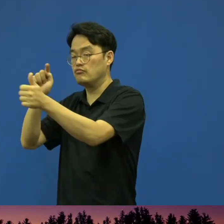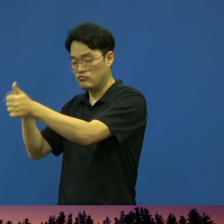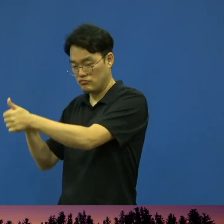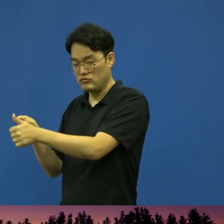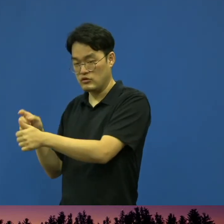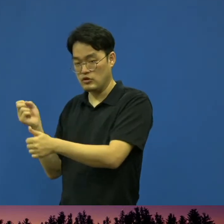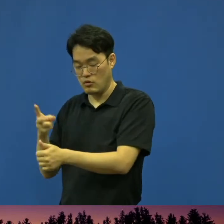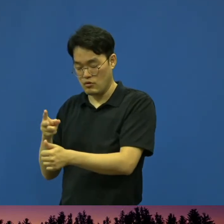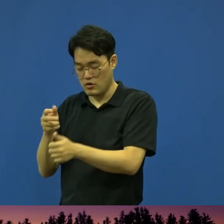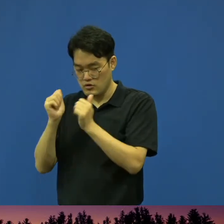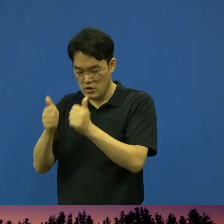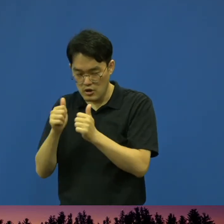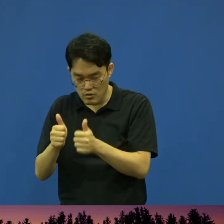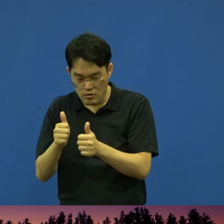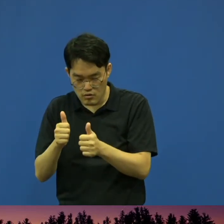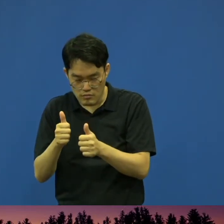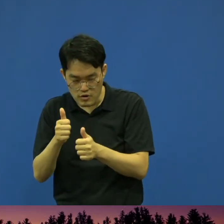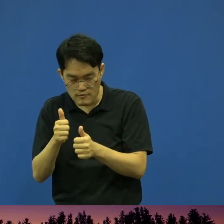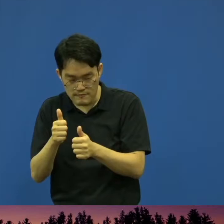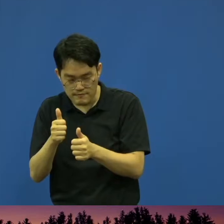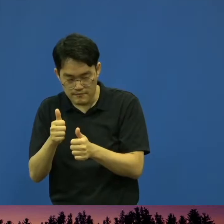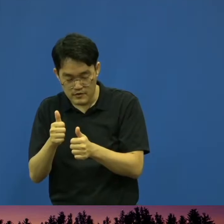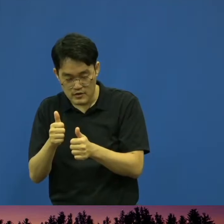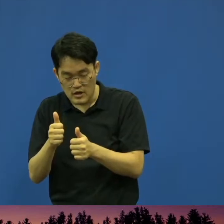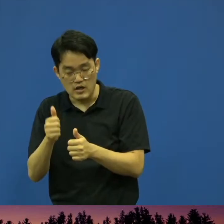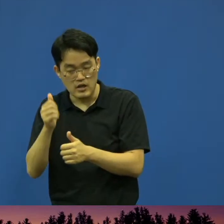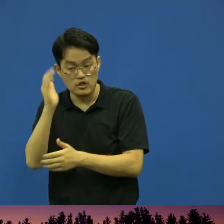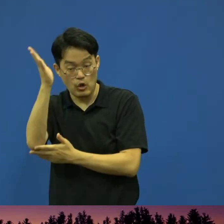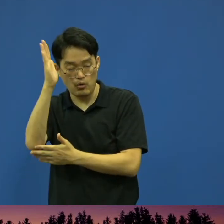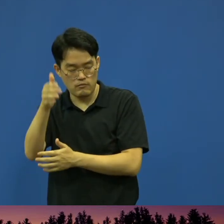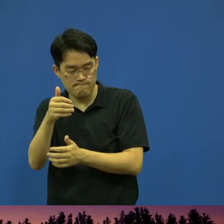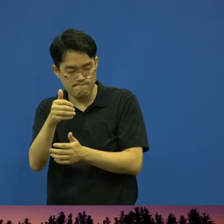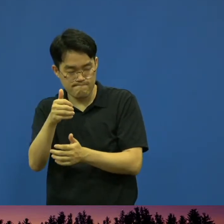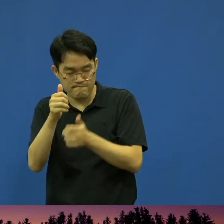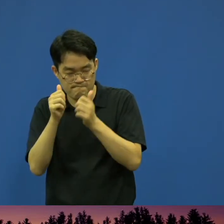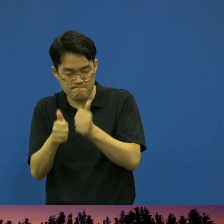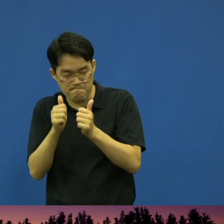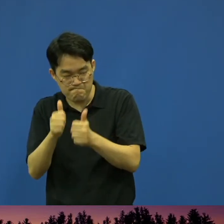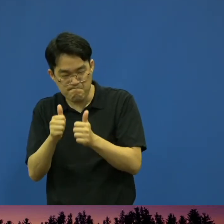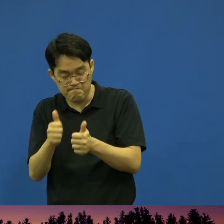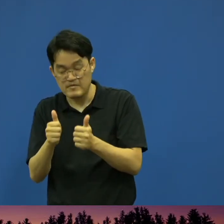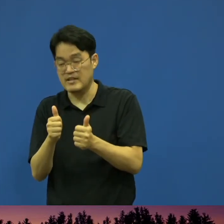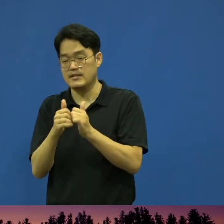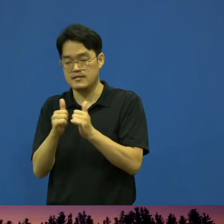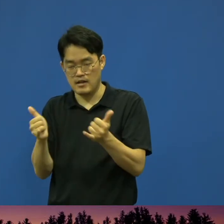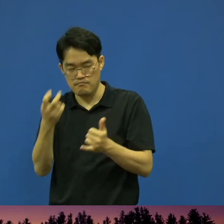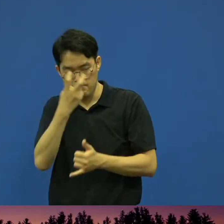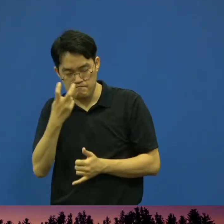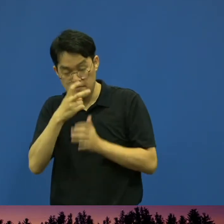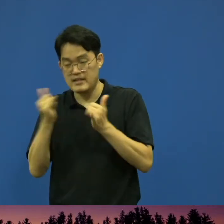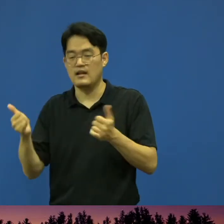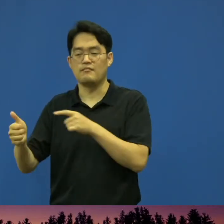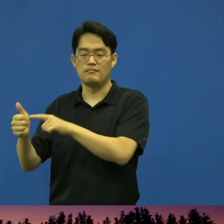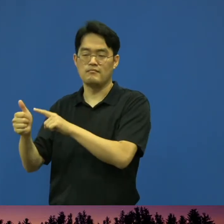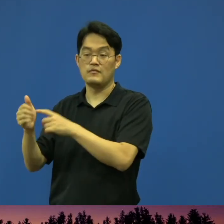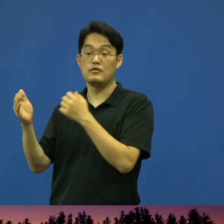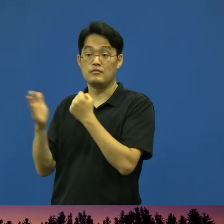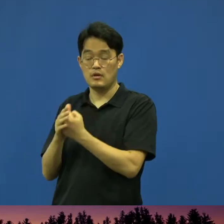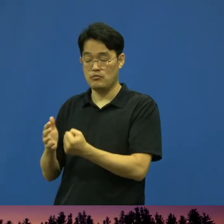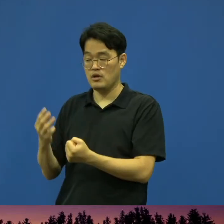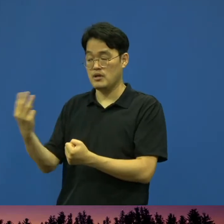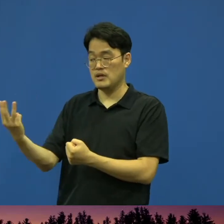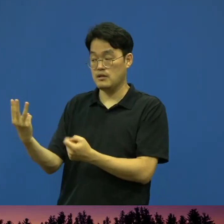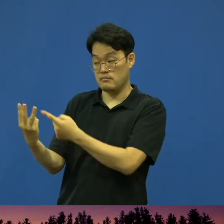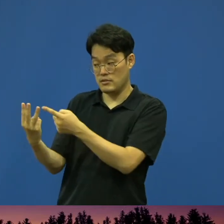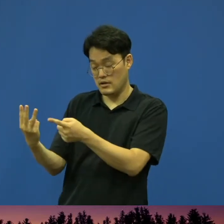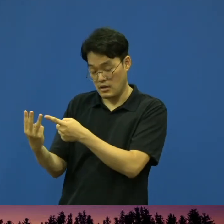심사하고 감독하는 등 아주 중요한 역할을 한 사람들이었죠. 그래서 회당의 모든 일을 총괄하다 보니 사회적으로 매우